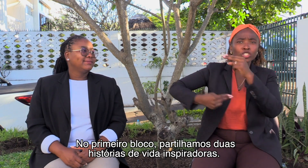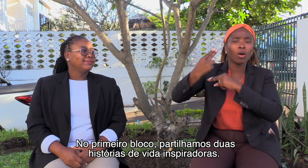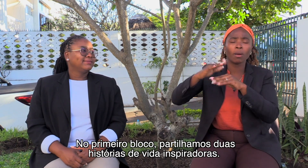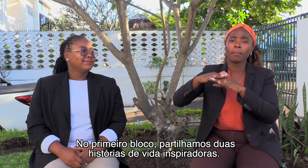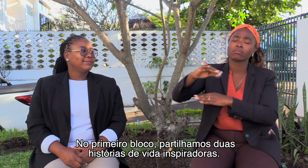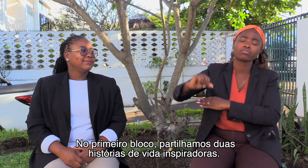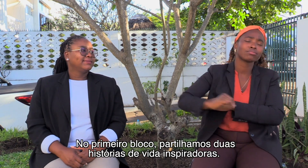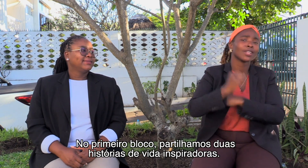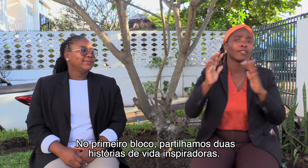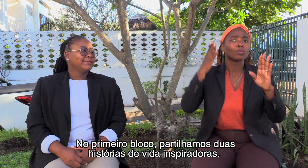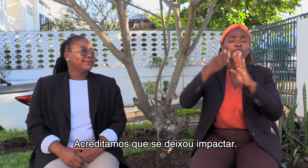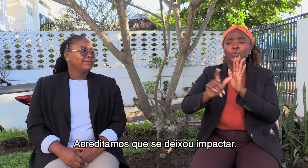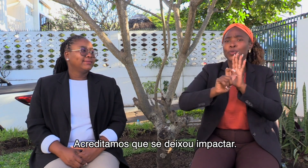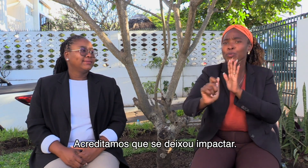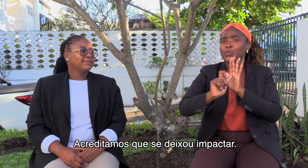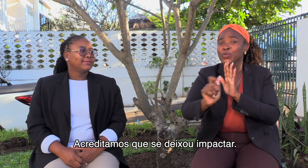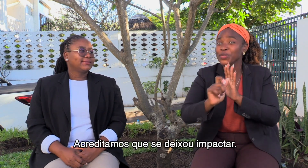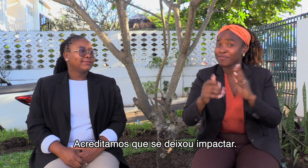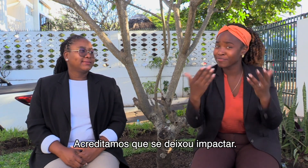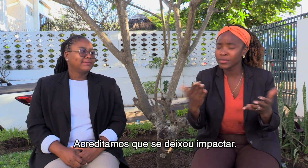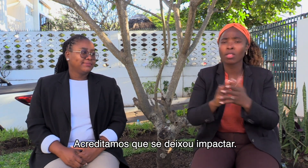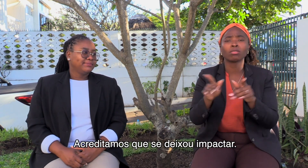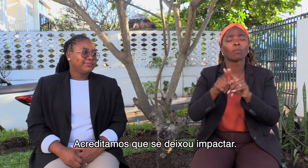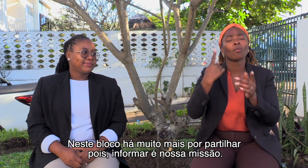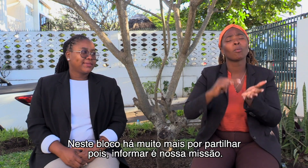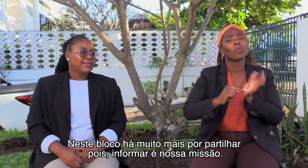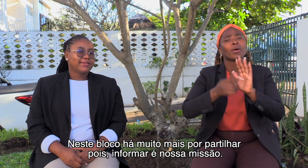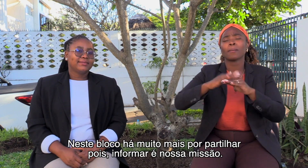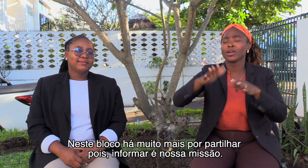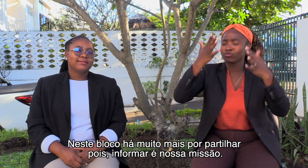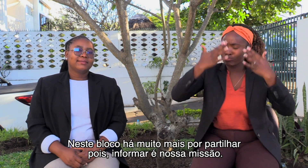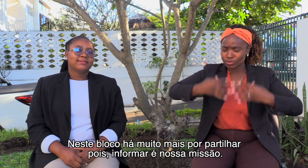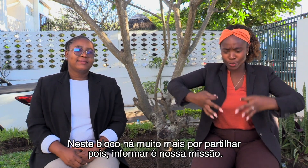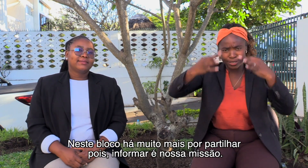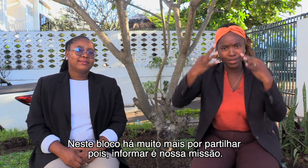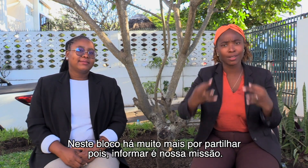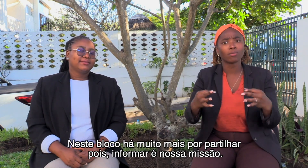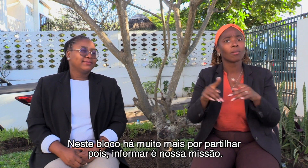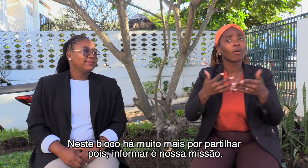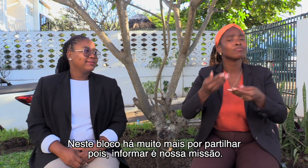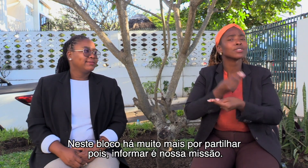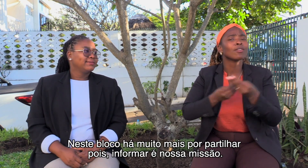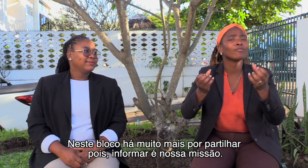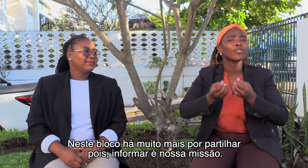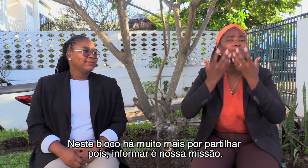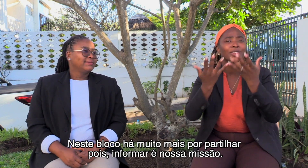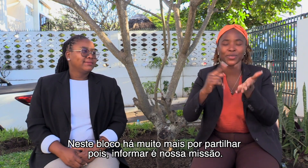histórias de vida inspiradoras. Acreditamos que se deixou impactar. Neste bloco, há muito mais por partilhar, pois informar